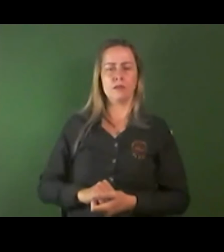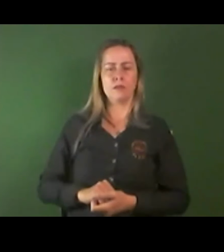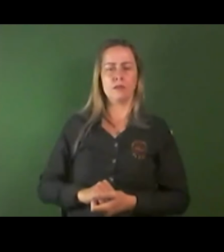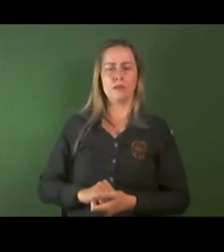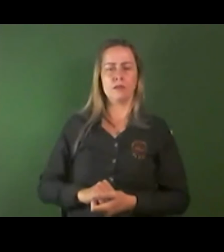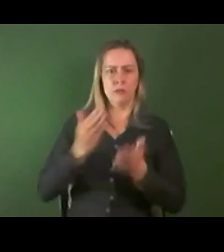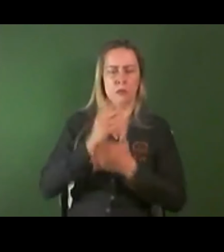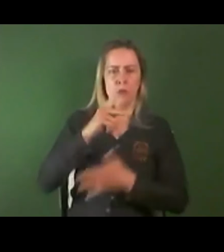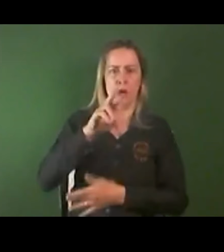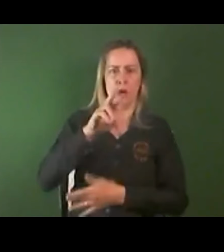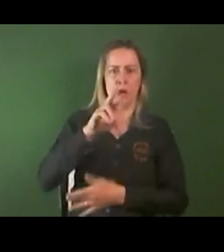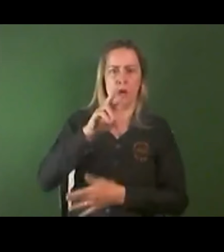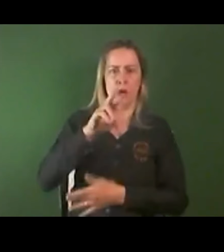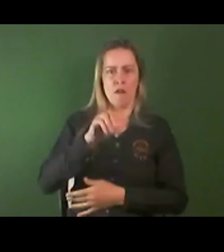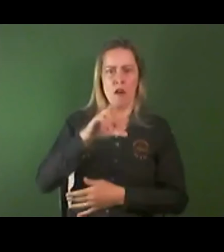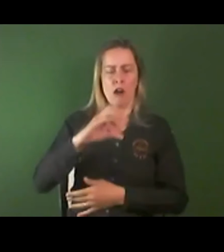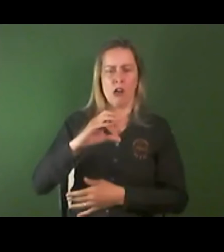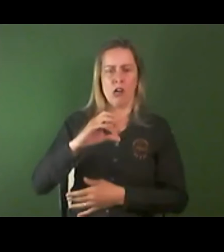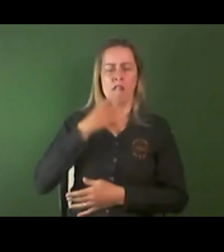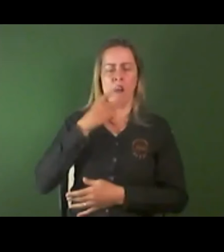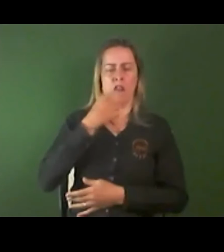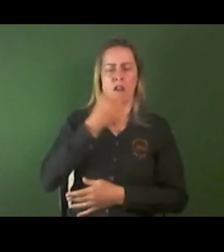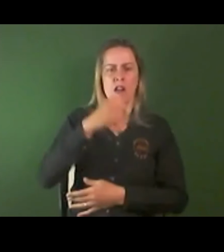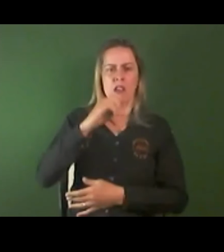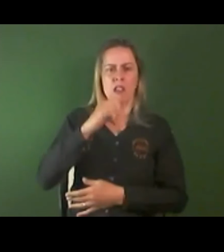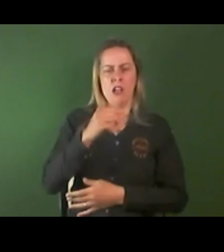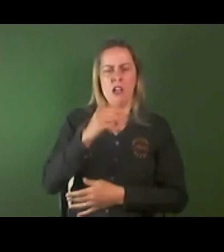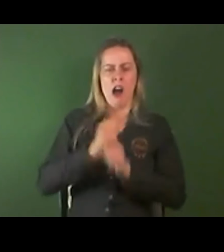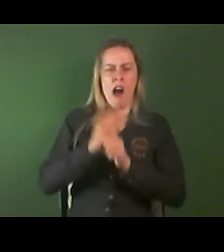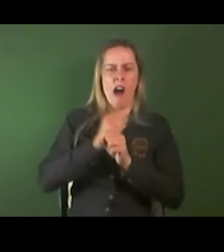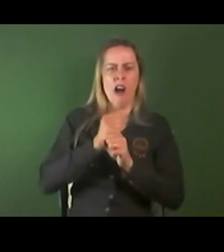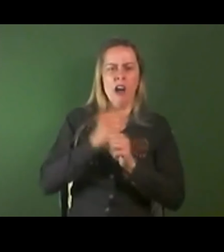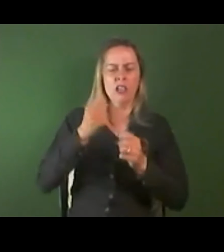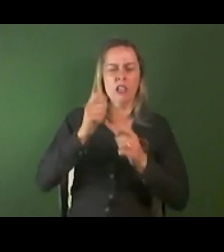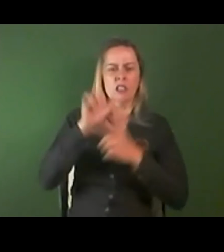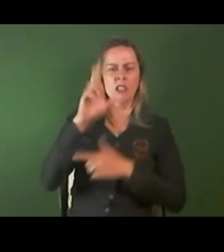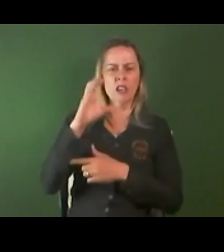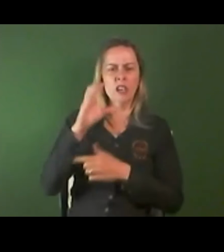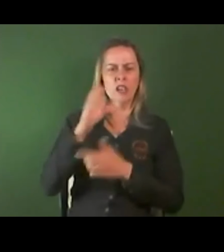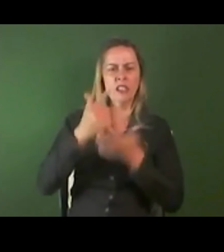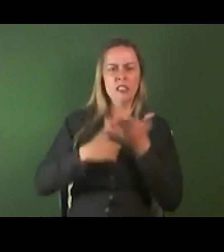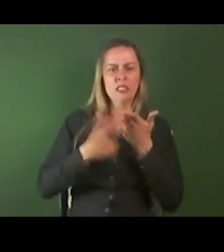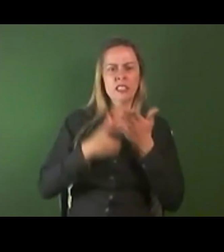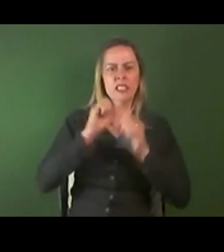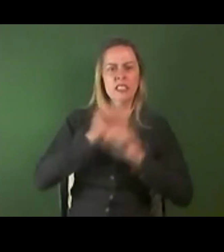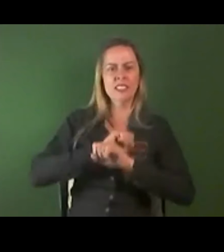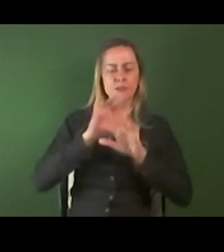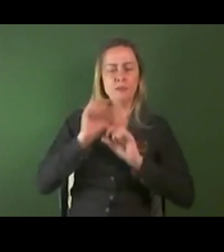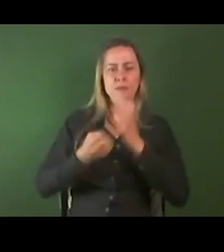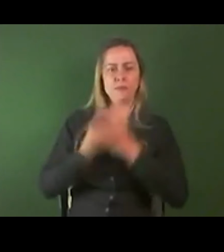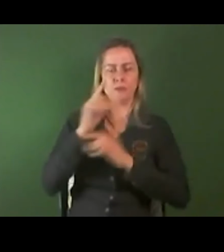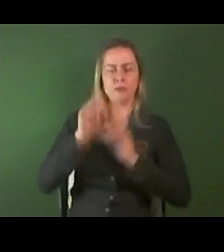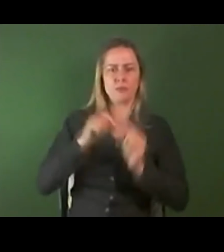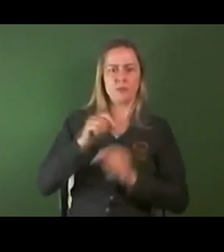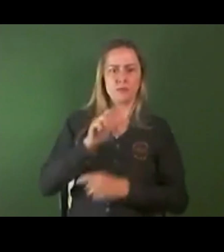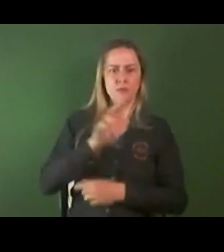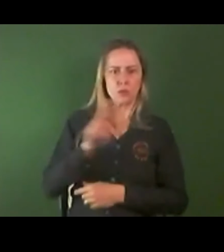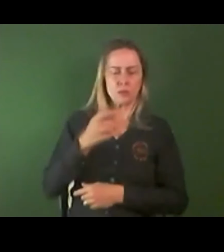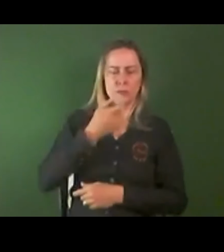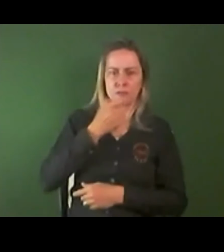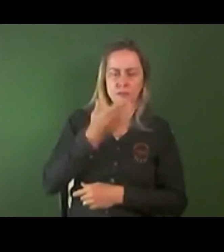em 68, 69, e em 1970 ele lança um livro chamado For a Language to Come,